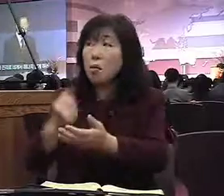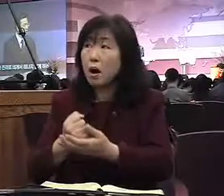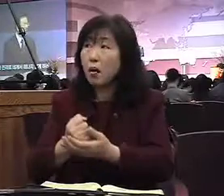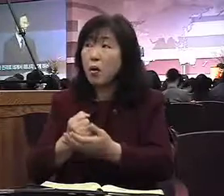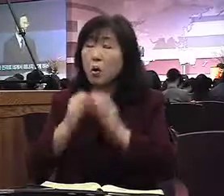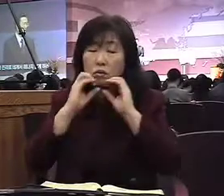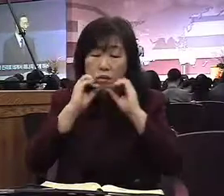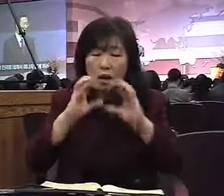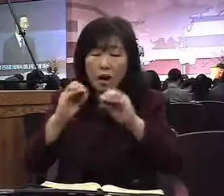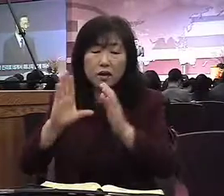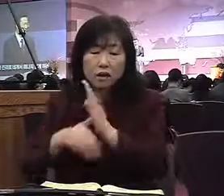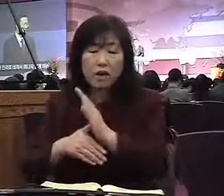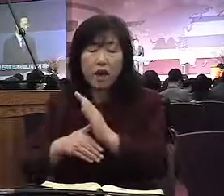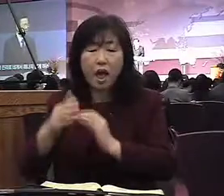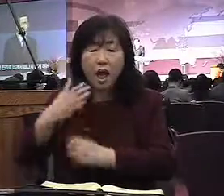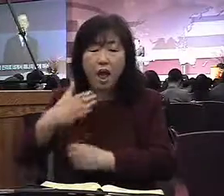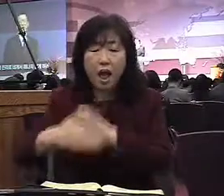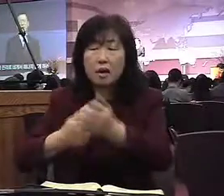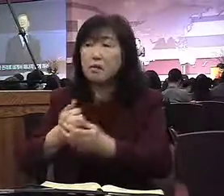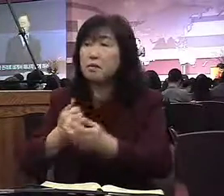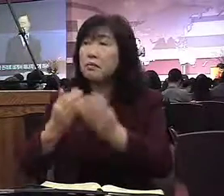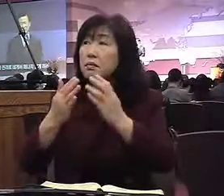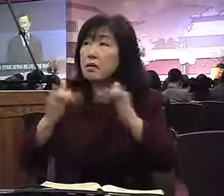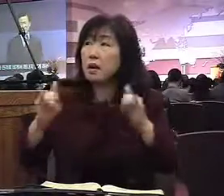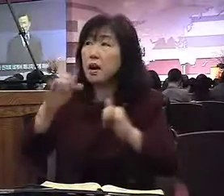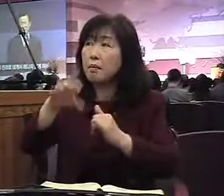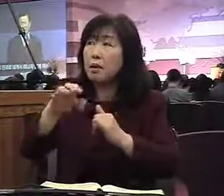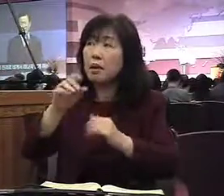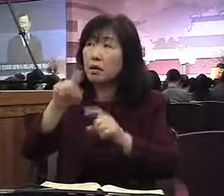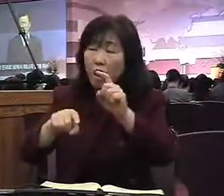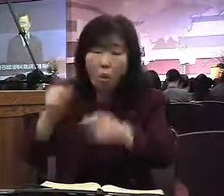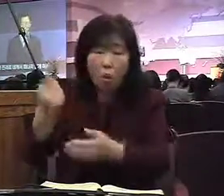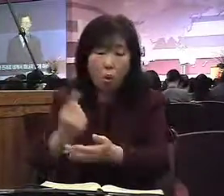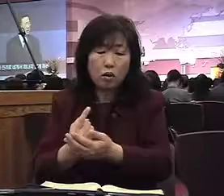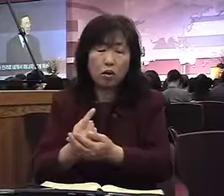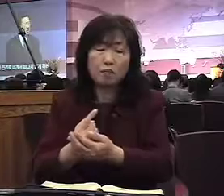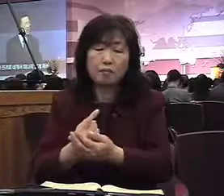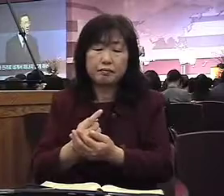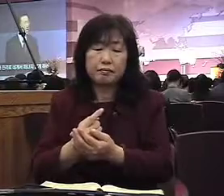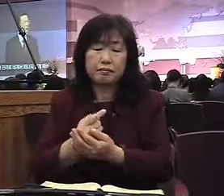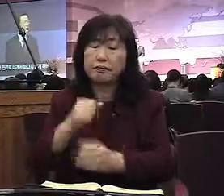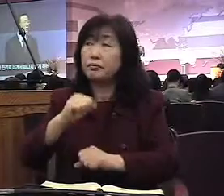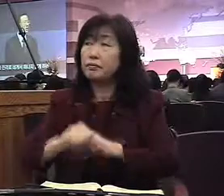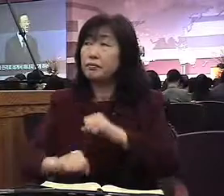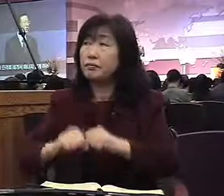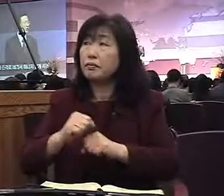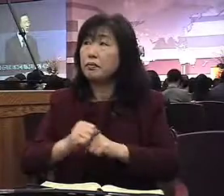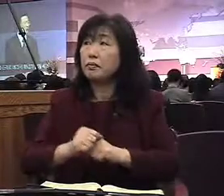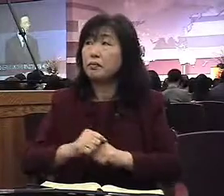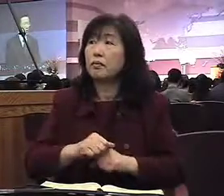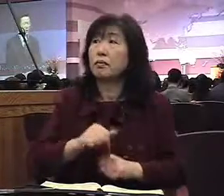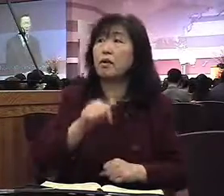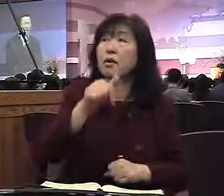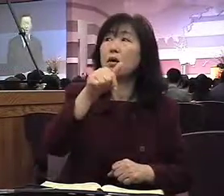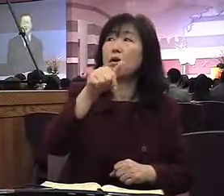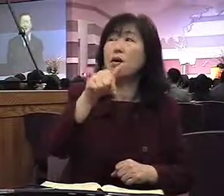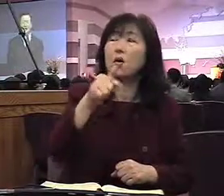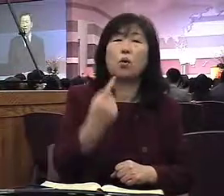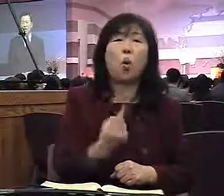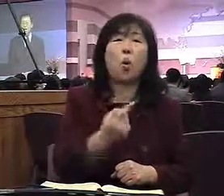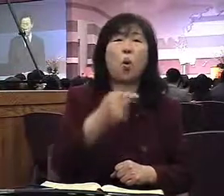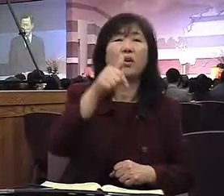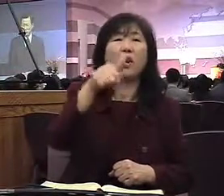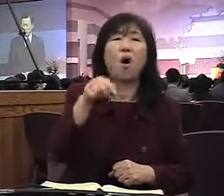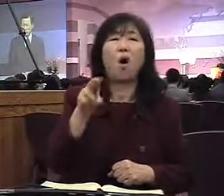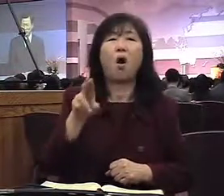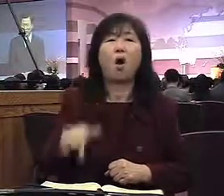되는 그런 역사가 일어나는 겁니다. 이런 감동의 역사. 요즘 한국에서는 고객 감동의 시대를 넘어서 고객 기절